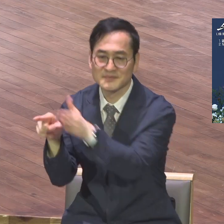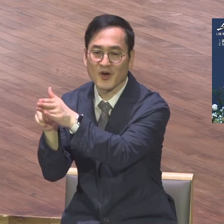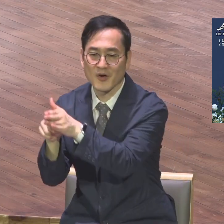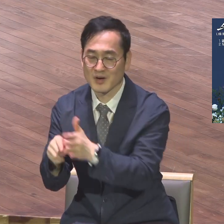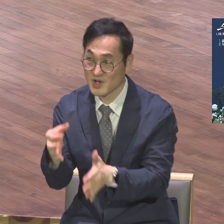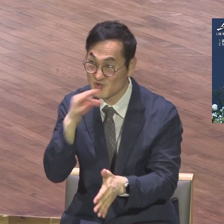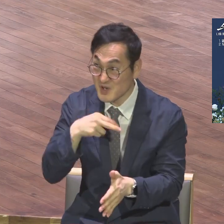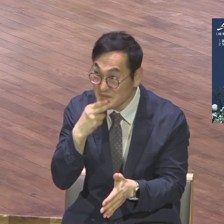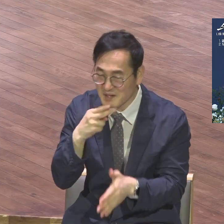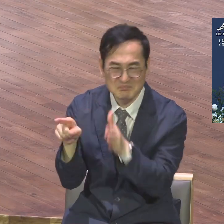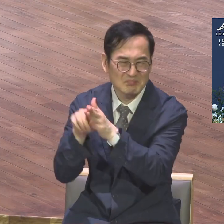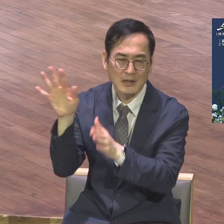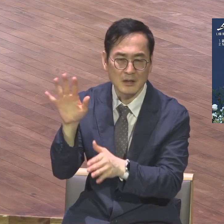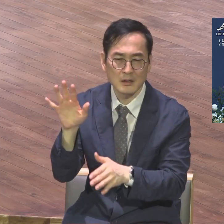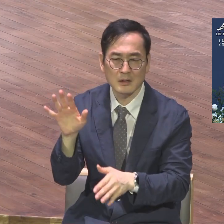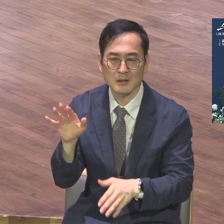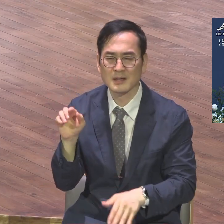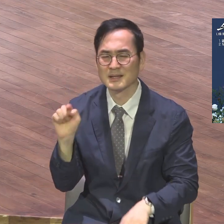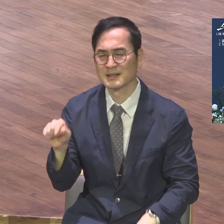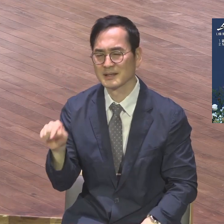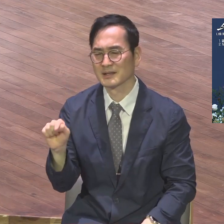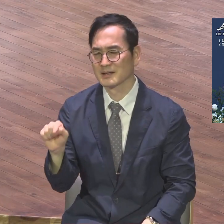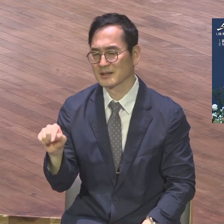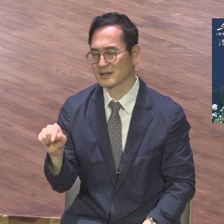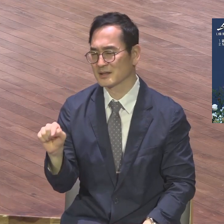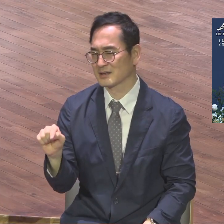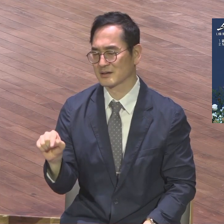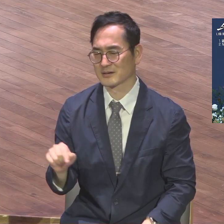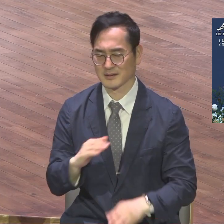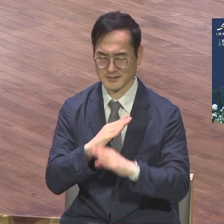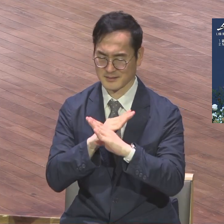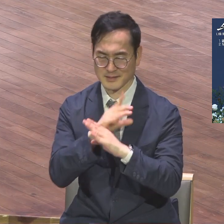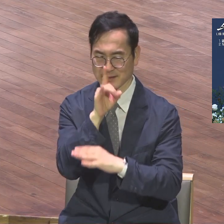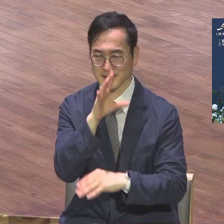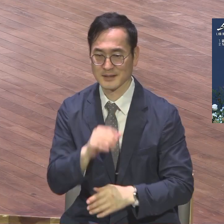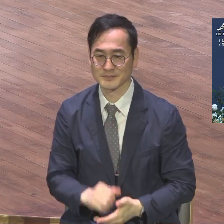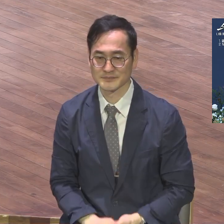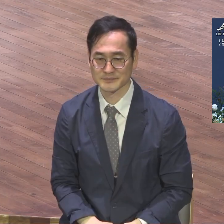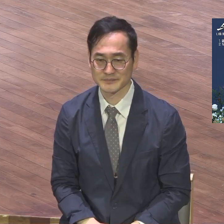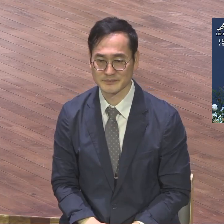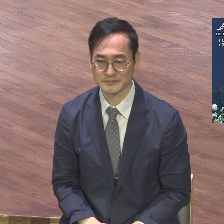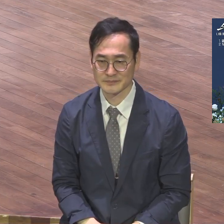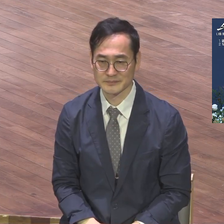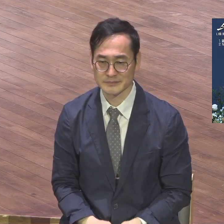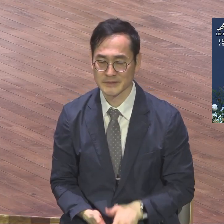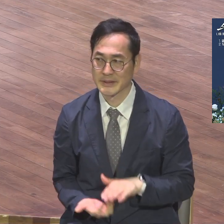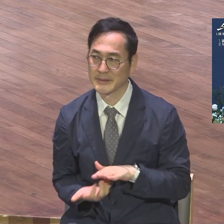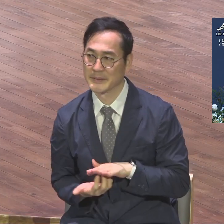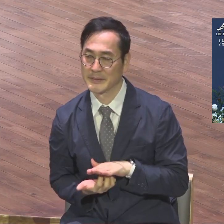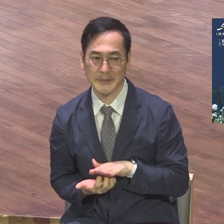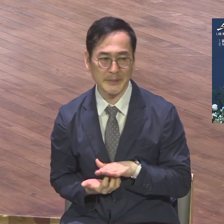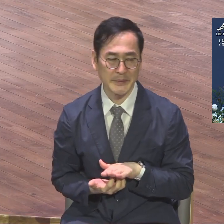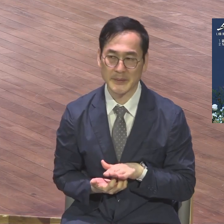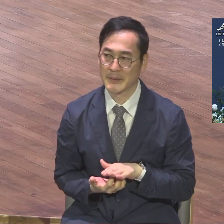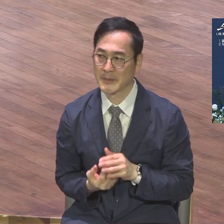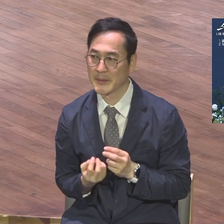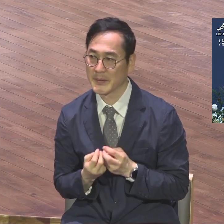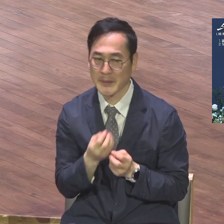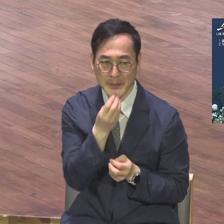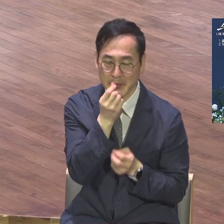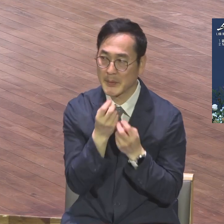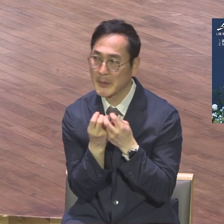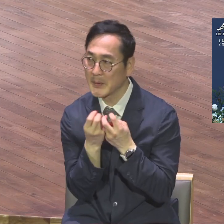계산은요 하나님이 하는 것이지 사람이 하는 게 아니에요. 계산은 우리는 하나님